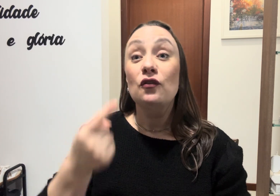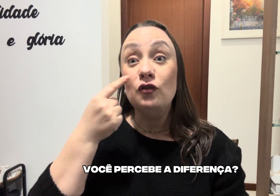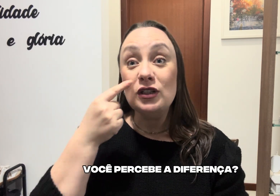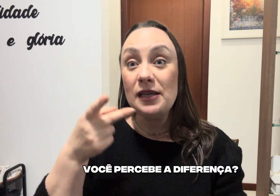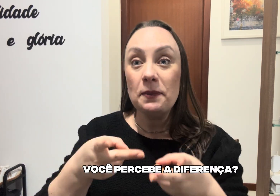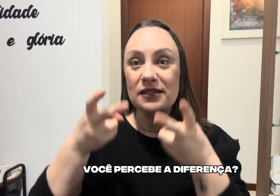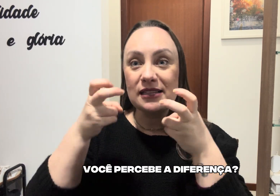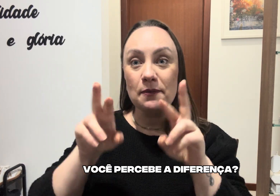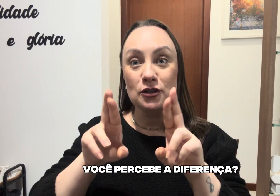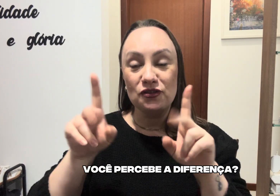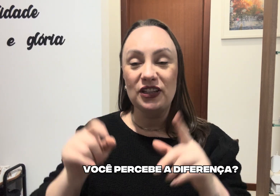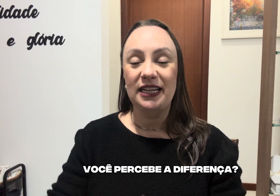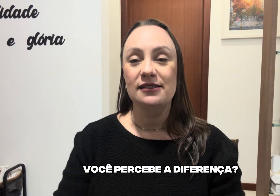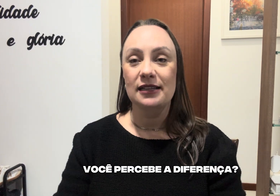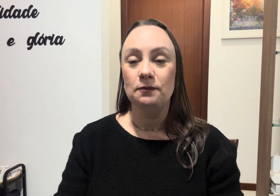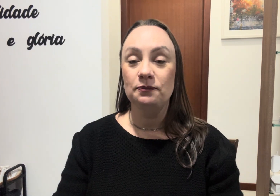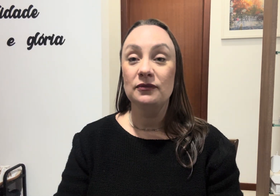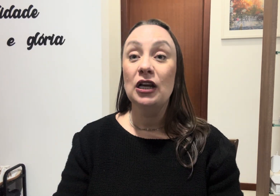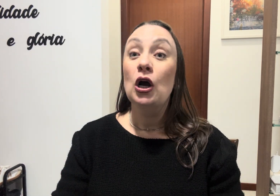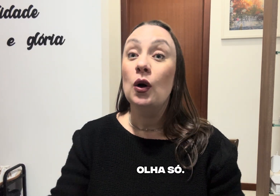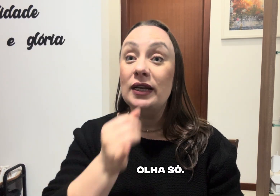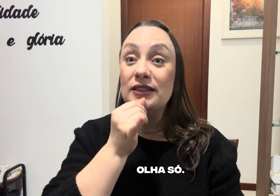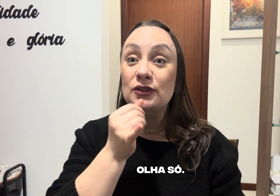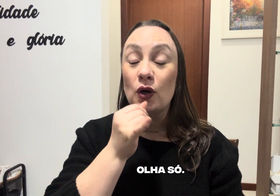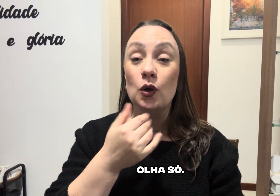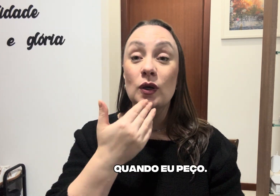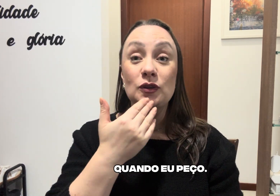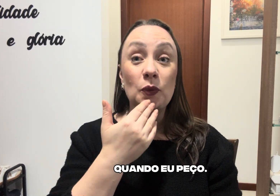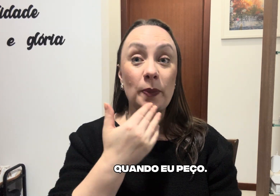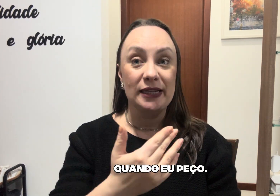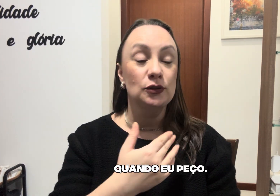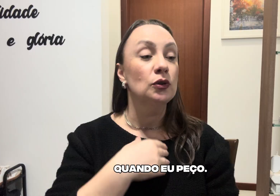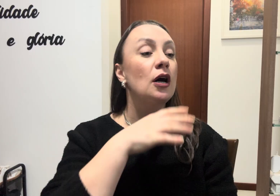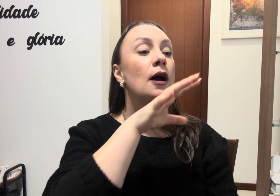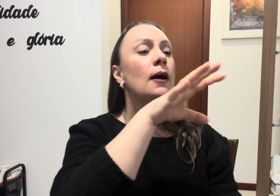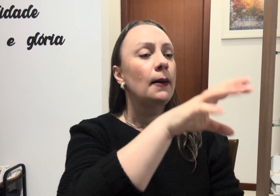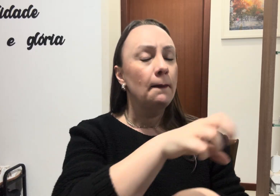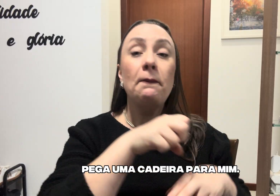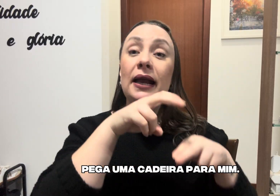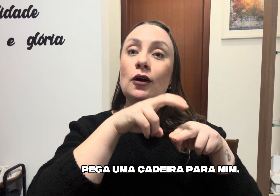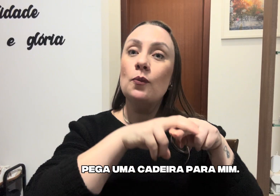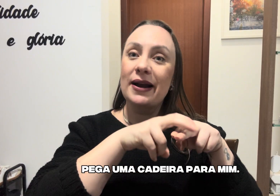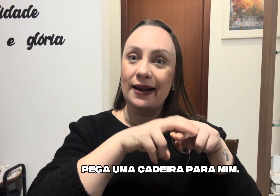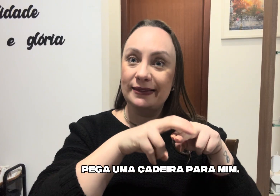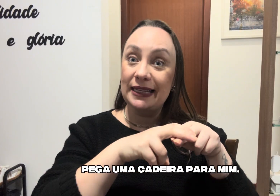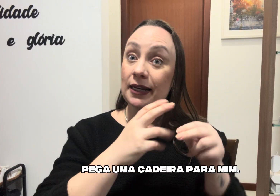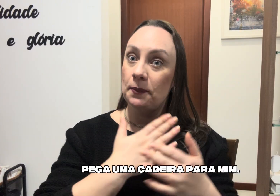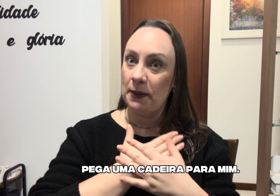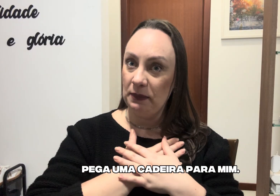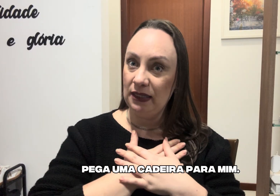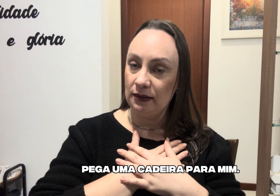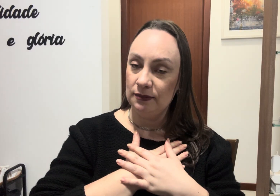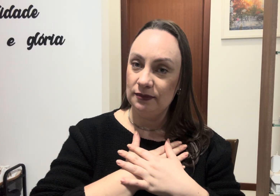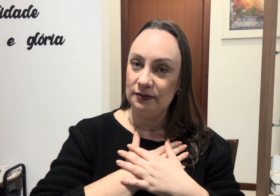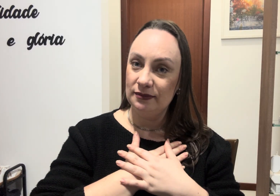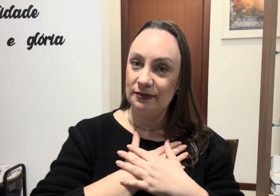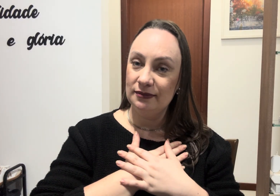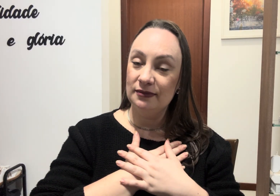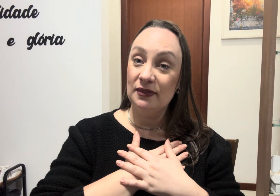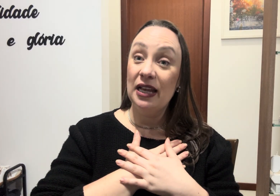Você percebe a diferença? Olha só, quando eu peço, pega uma cadeira para mim,